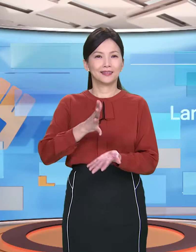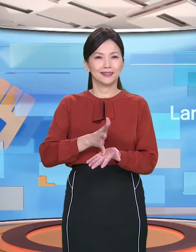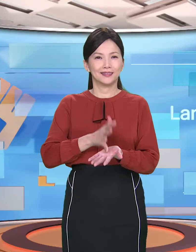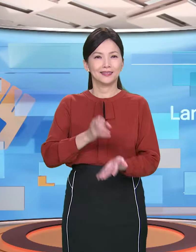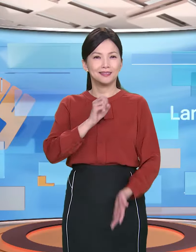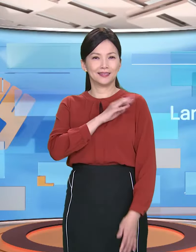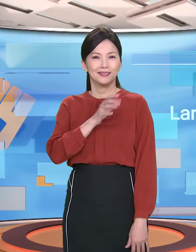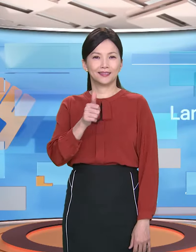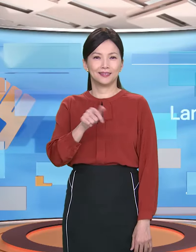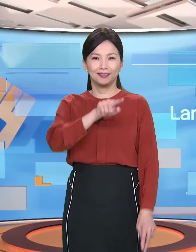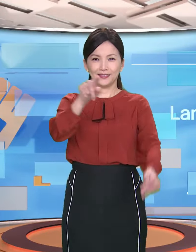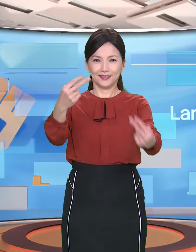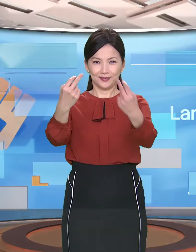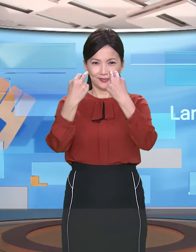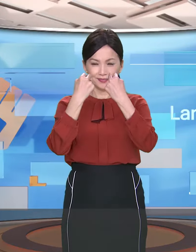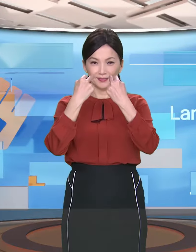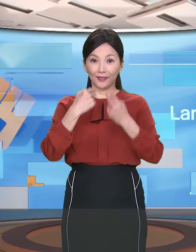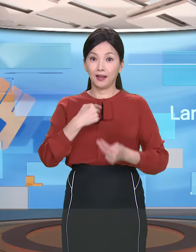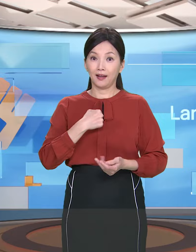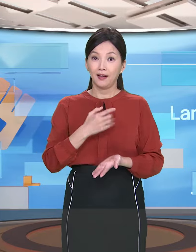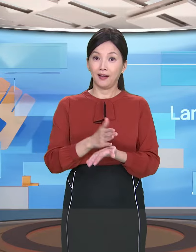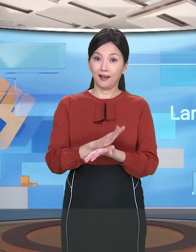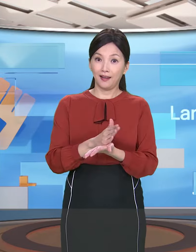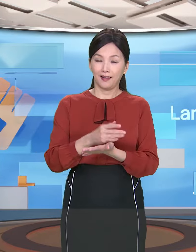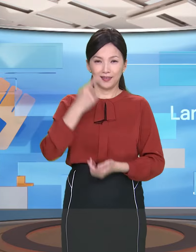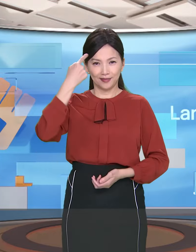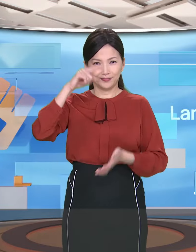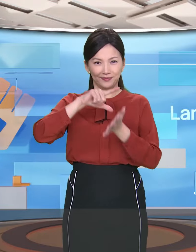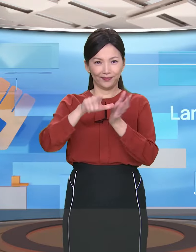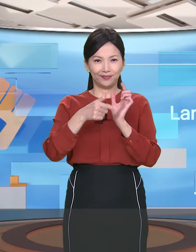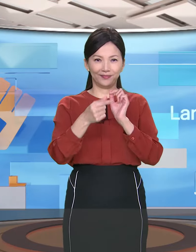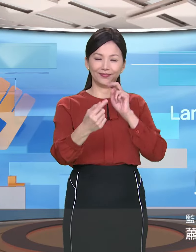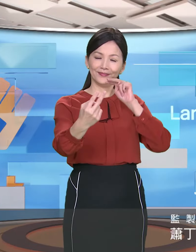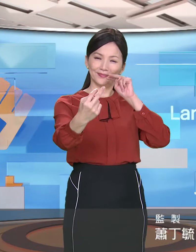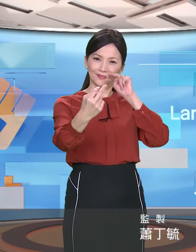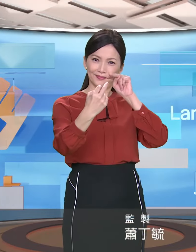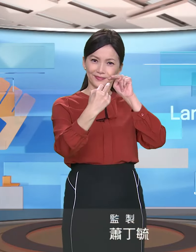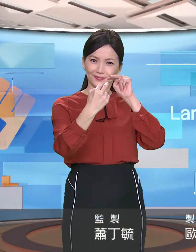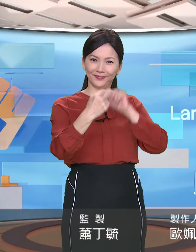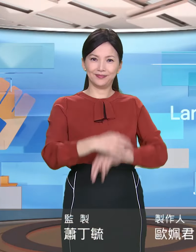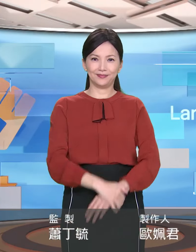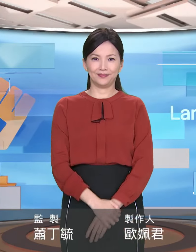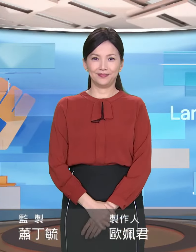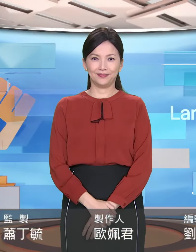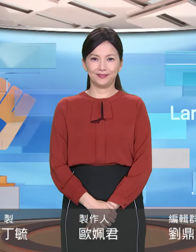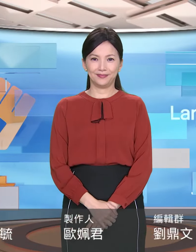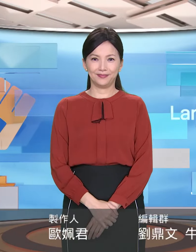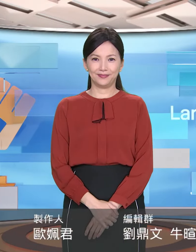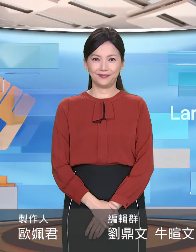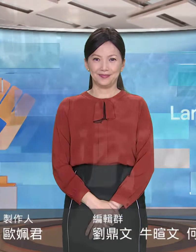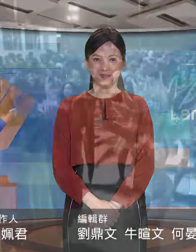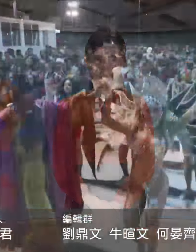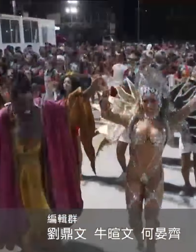感谢您收看这一节的公视手语新闻，我是王小舒，明天同一时间再会。